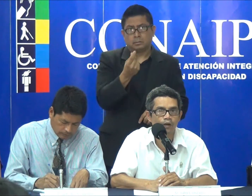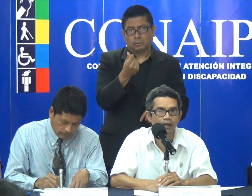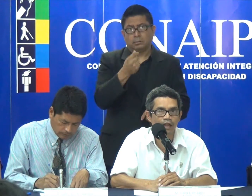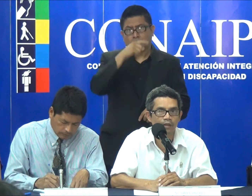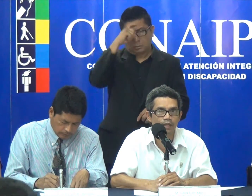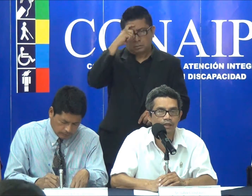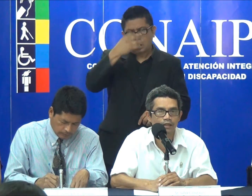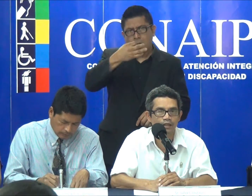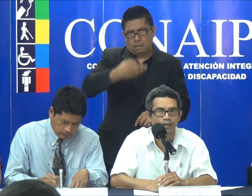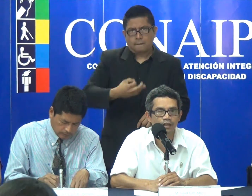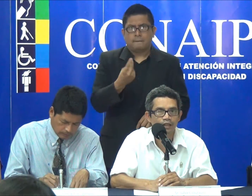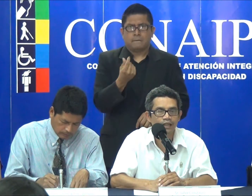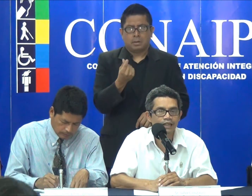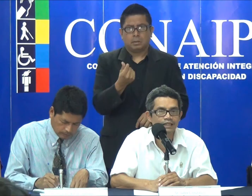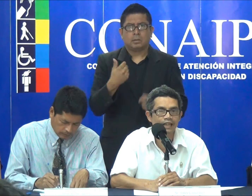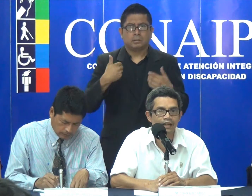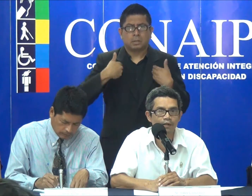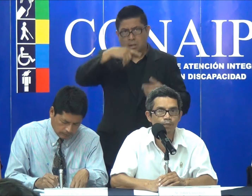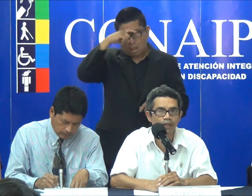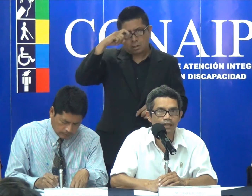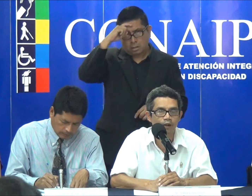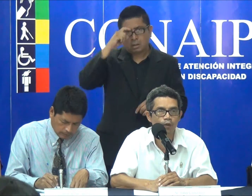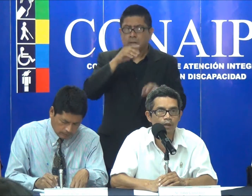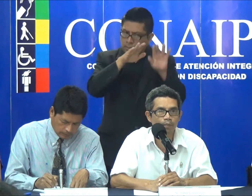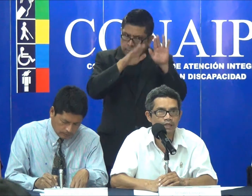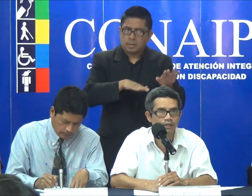vida honradamente y que se les